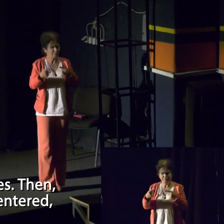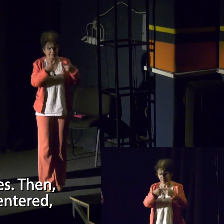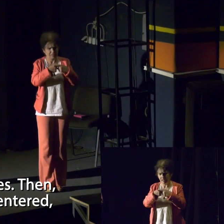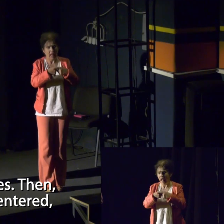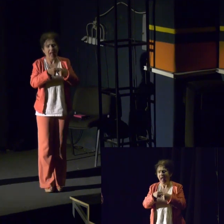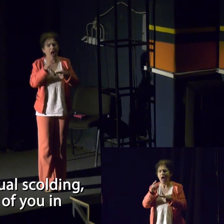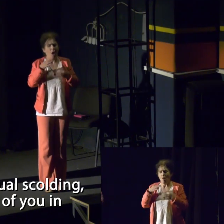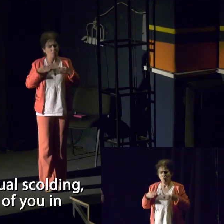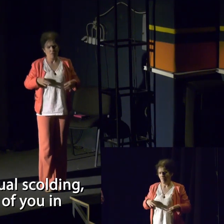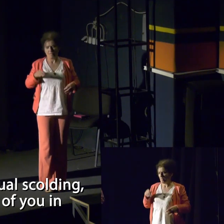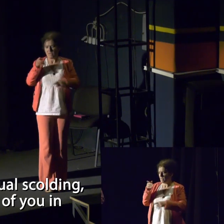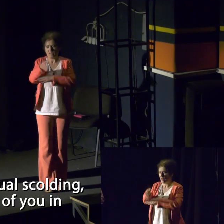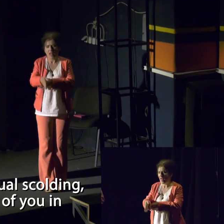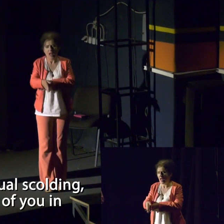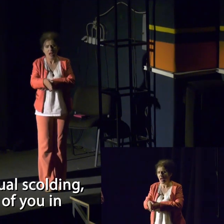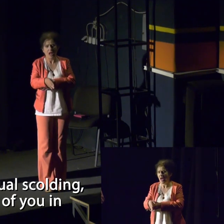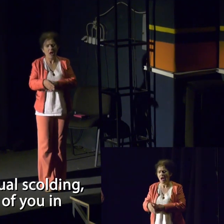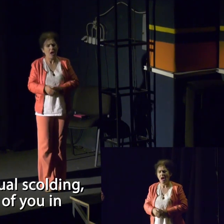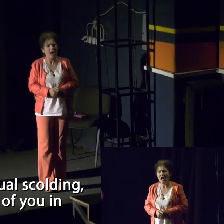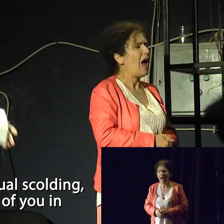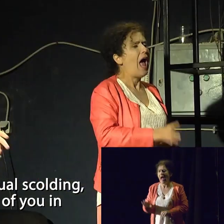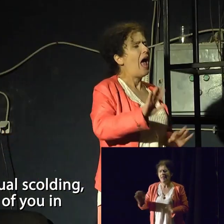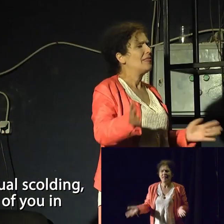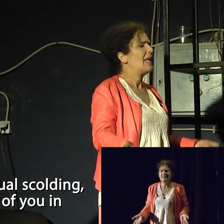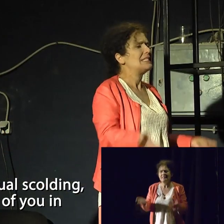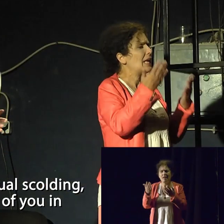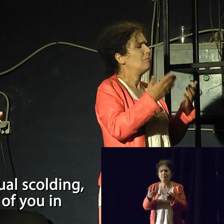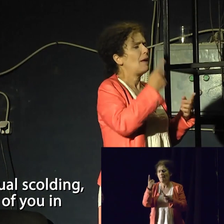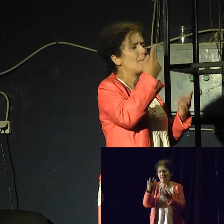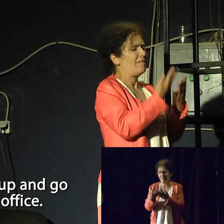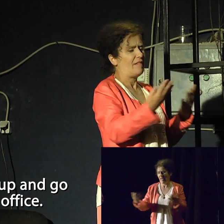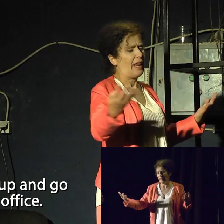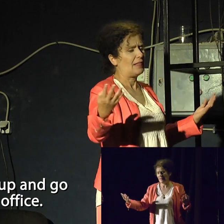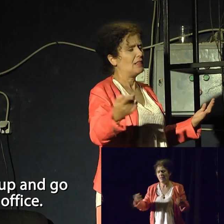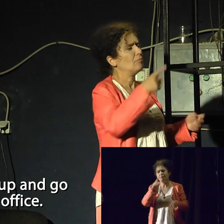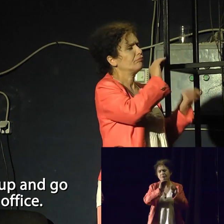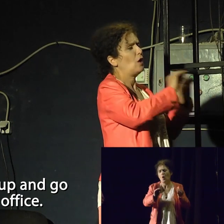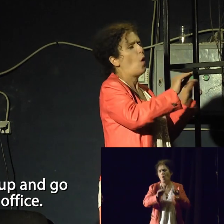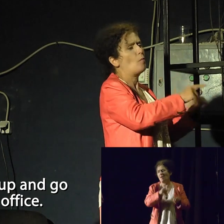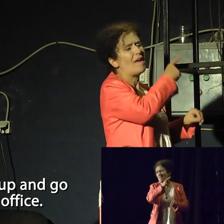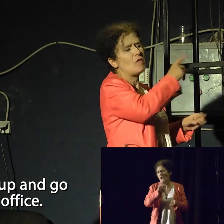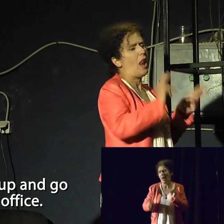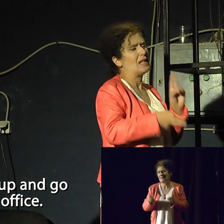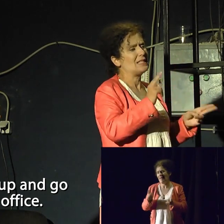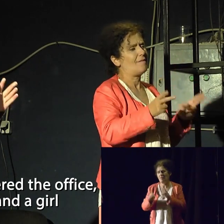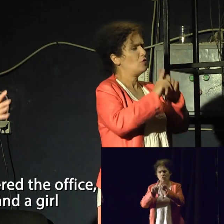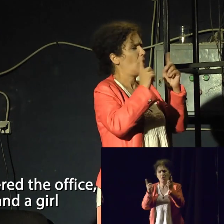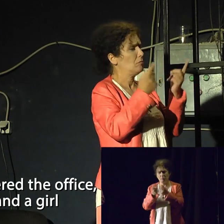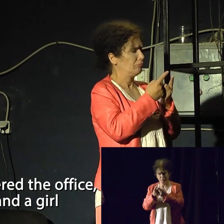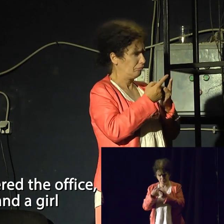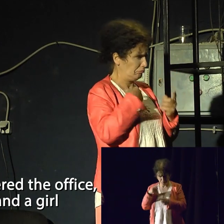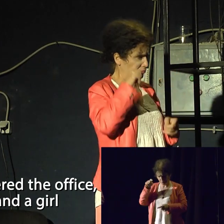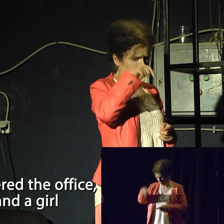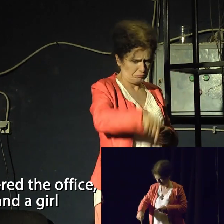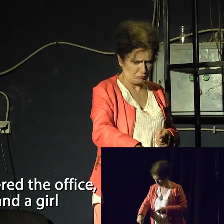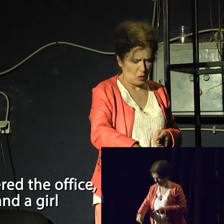влегува класната, не ни урила ко за чудо, туку ни вика, ајде сега сите во прв ред, одете на обука во наставничка канцеларија. Се симнавме